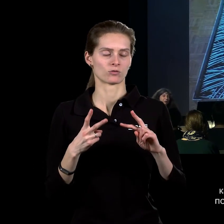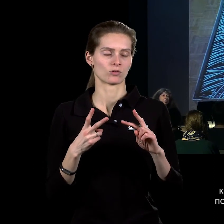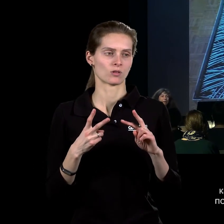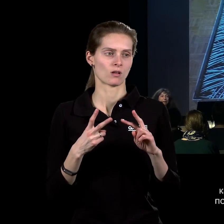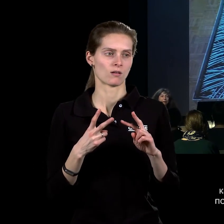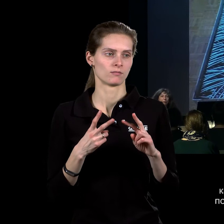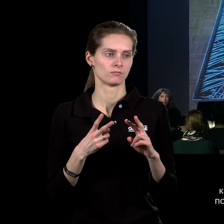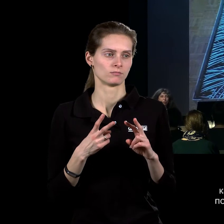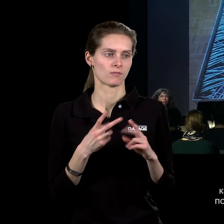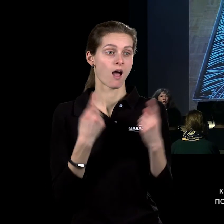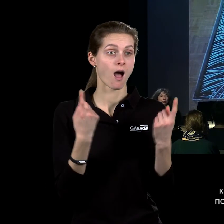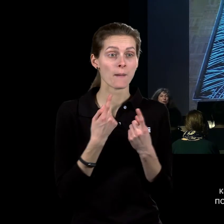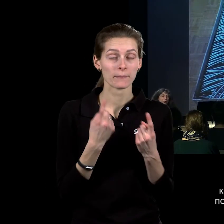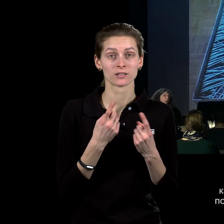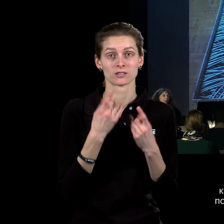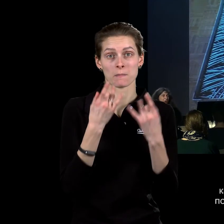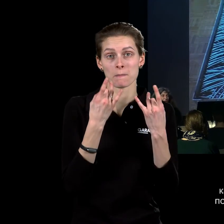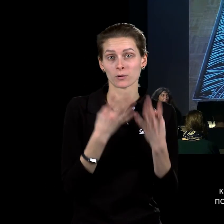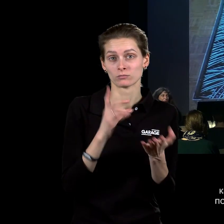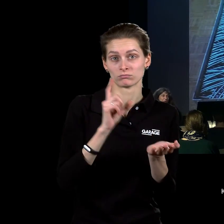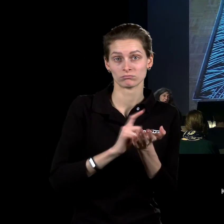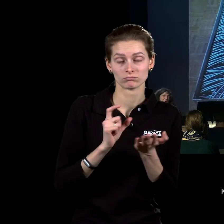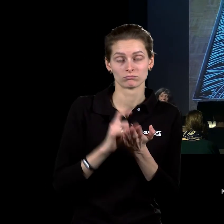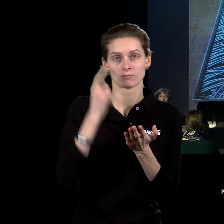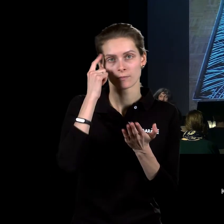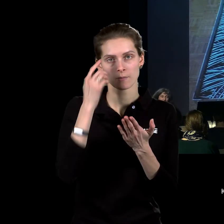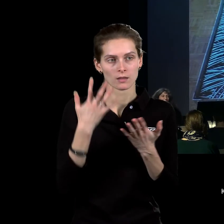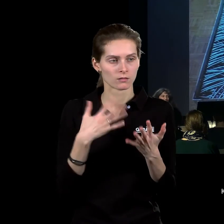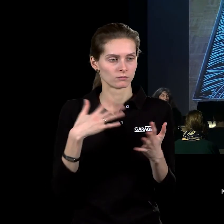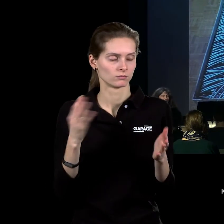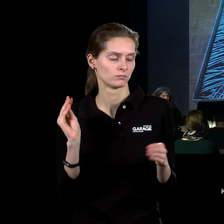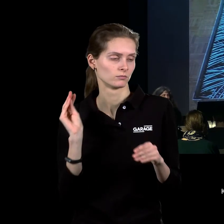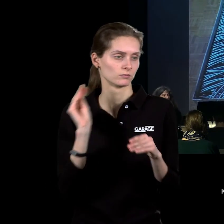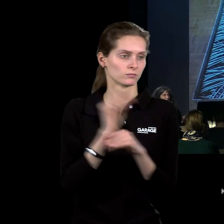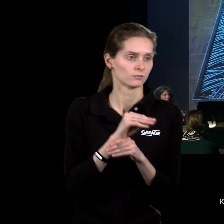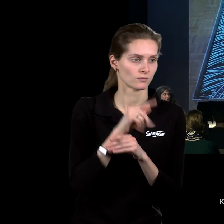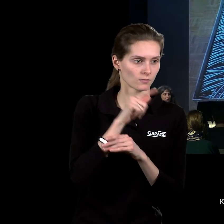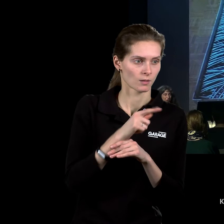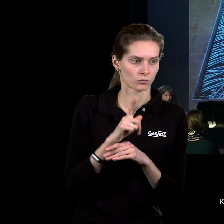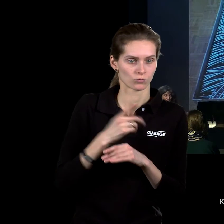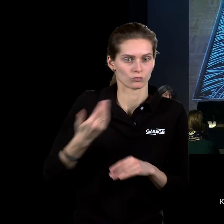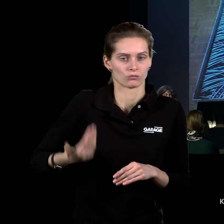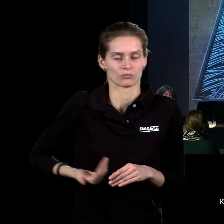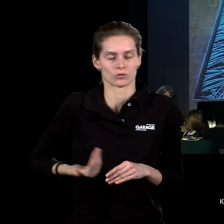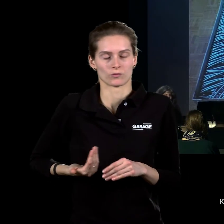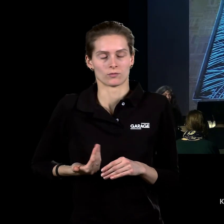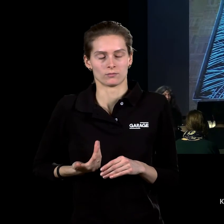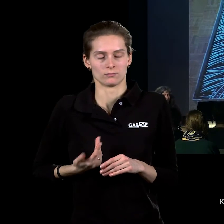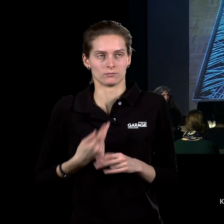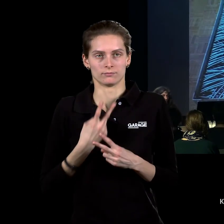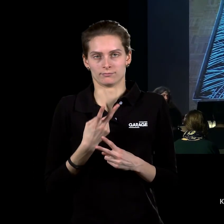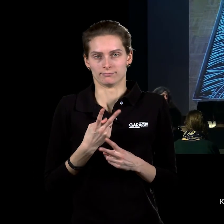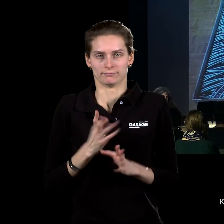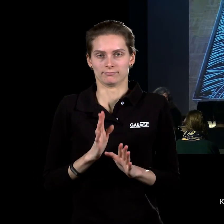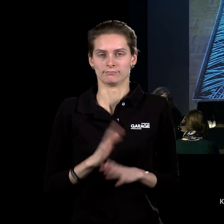обыденного предмета, понятного, простого предмета в живое существо, которое может повести себя непредсказуемо таким же, как бы живым